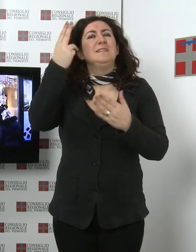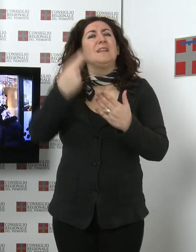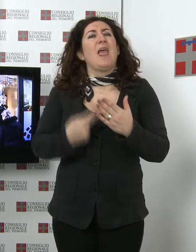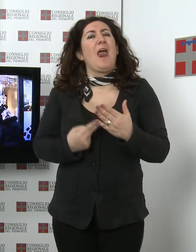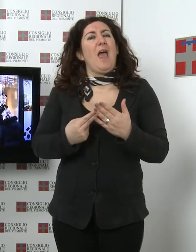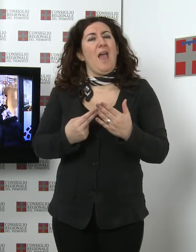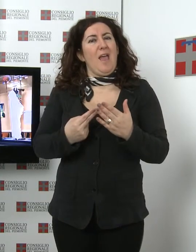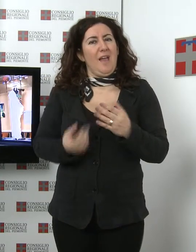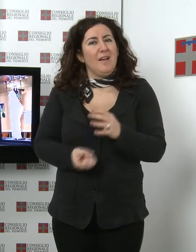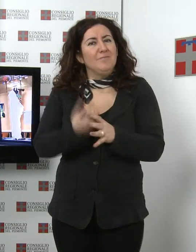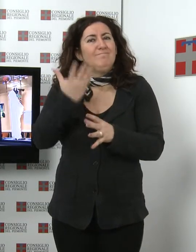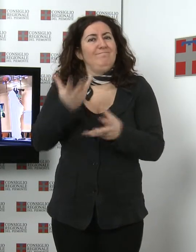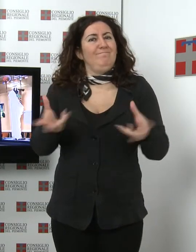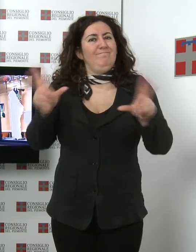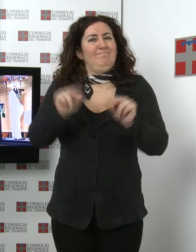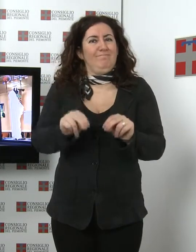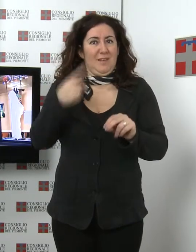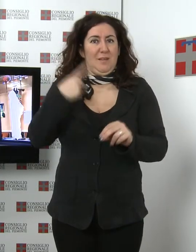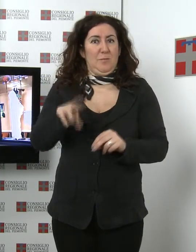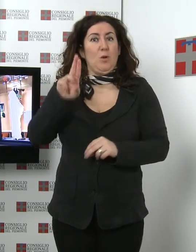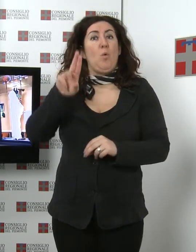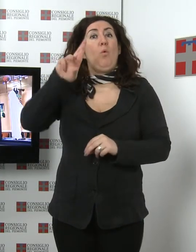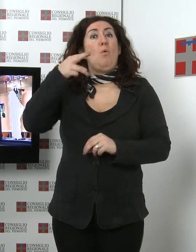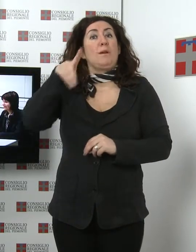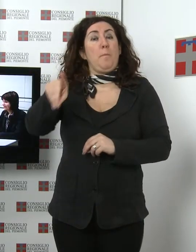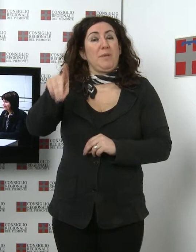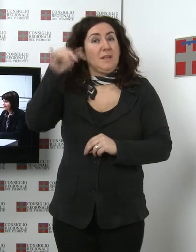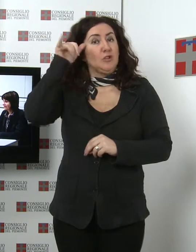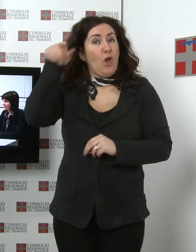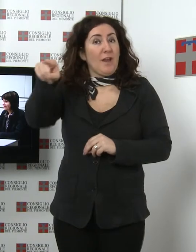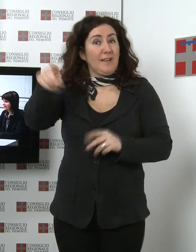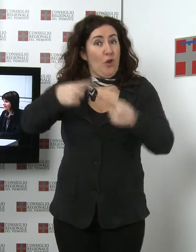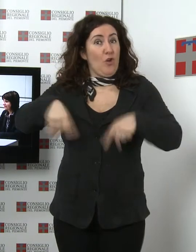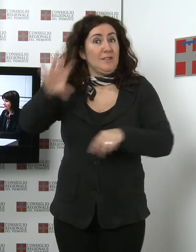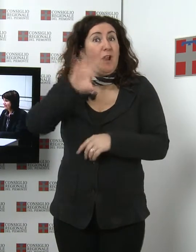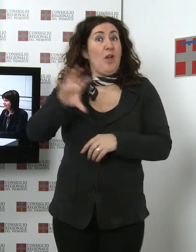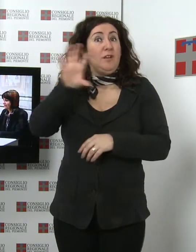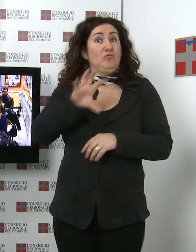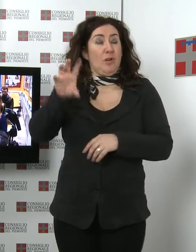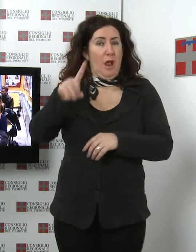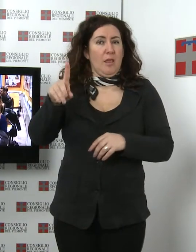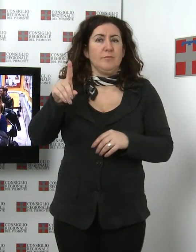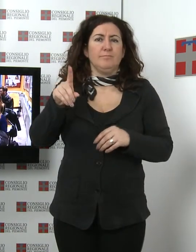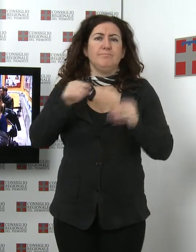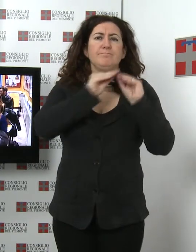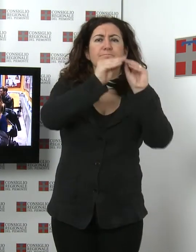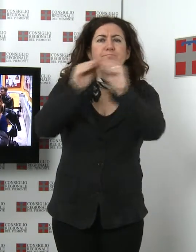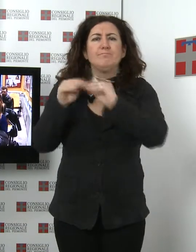Incontri dell'Ufficio Relazioni con il Pubblico del Consiglio regionale a Torino. L'allestimento è stato curato da allievi ed ex allievi